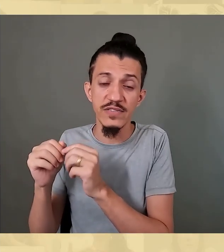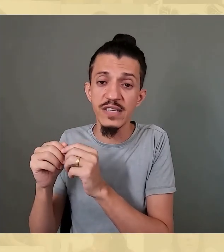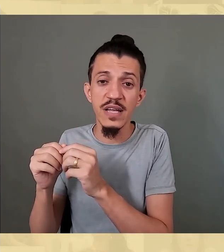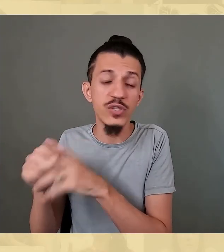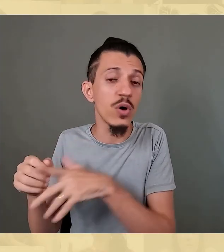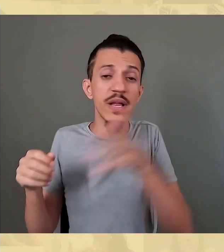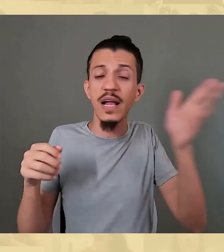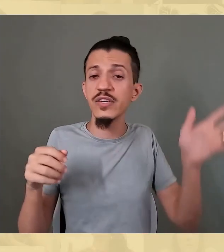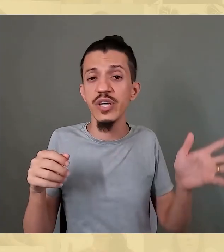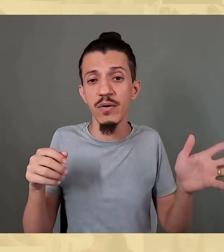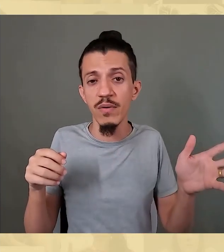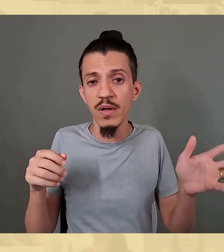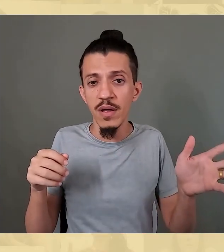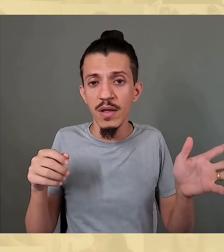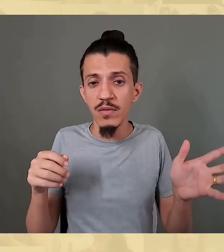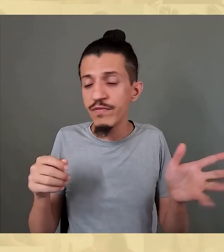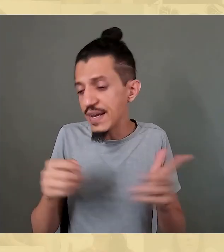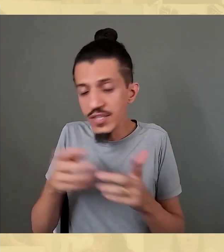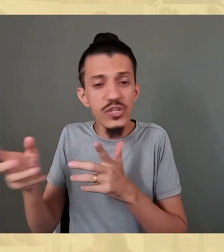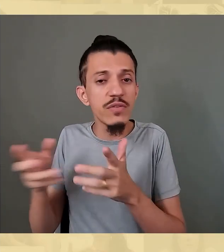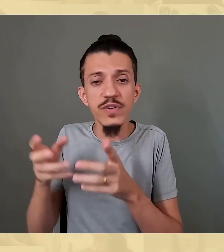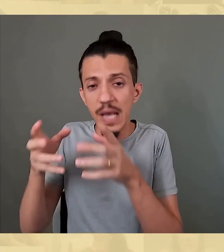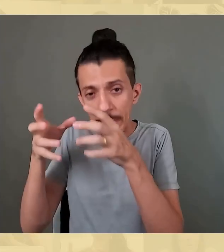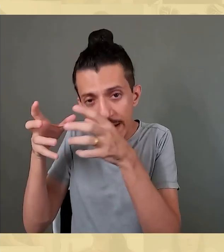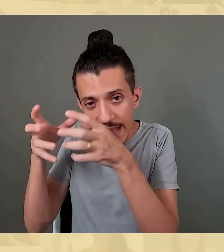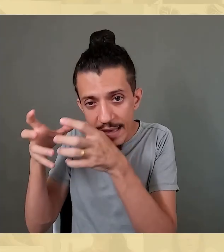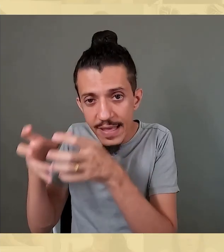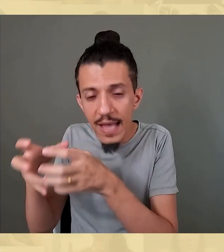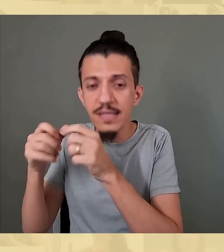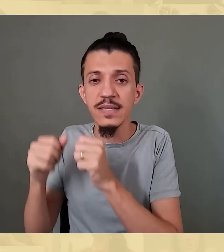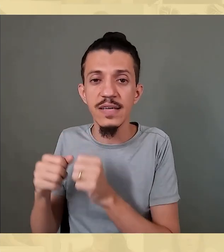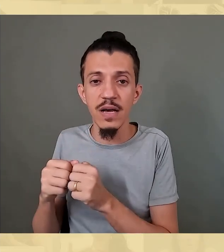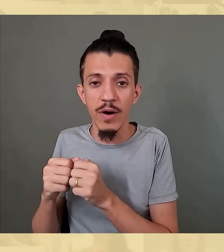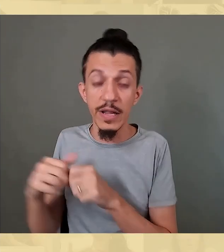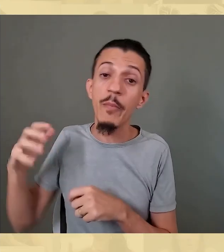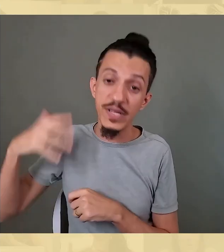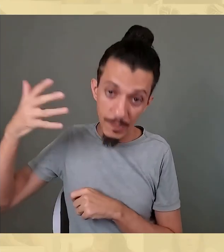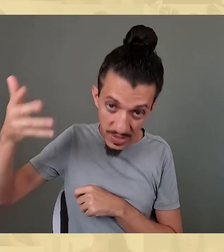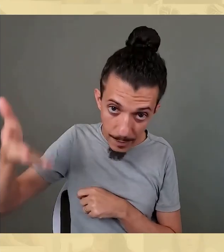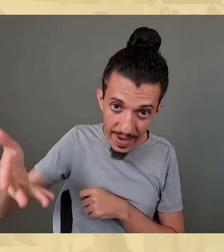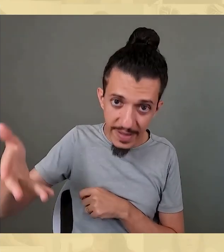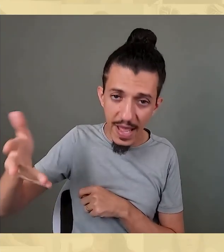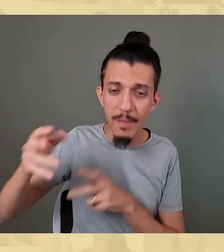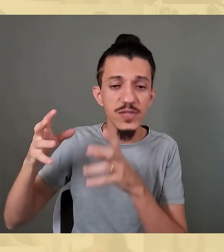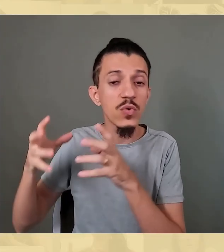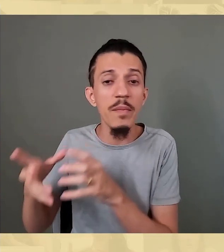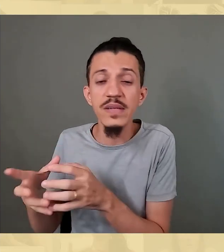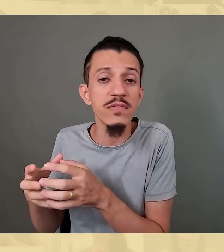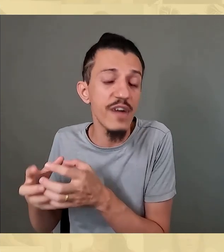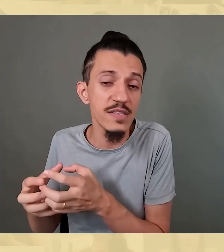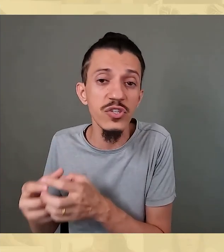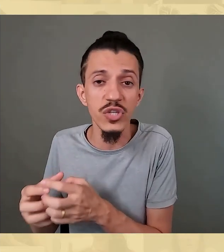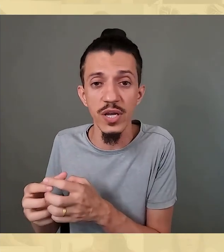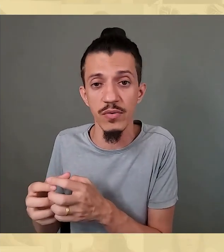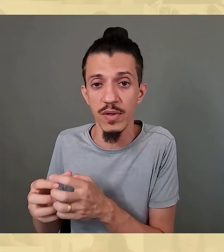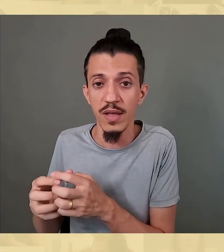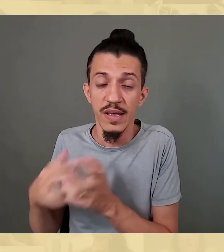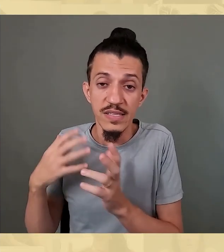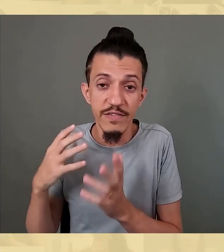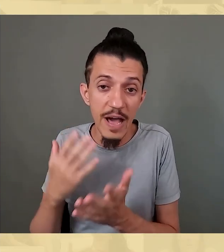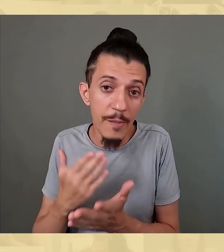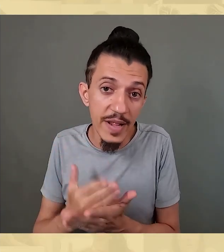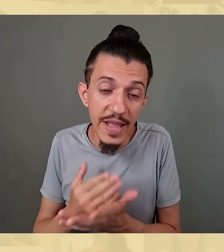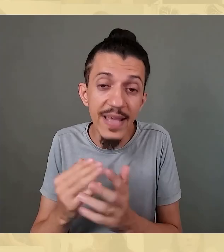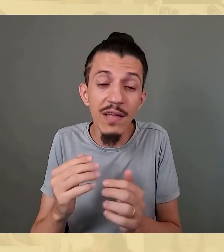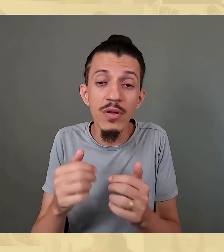Às vezes você é de outra religião. Não faz sentido você aprender aqueles sinais agora. Depois você pode aprender, mas no começo não faz sentido. Você